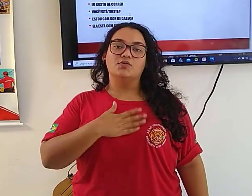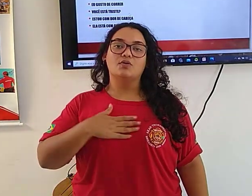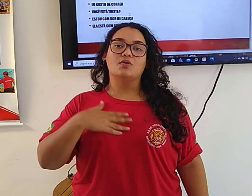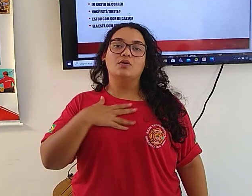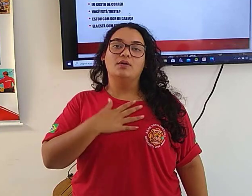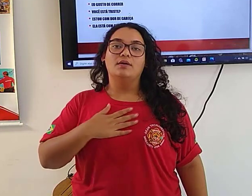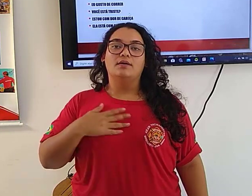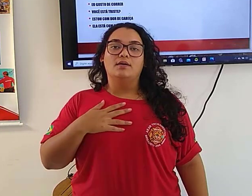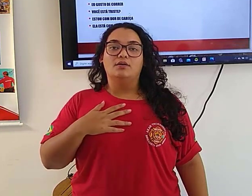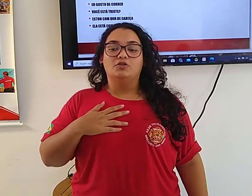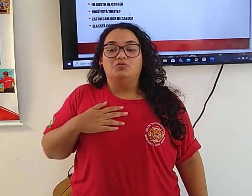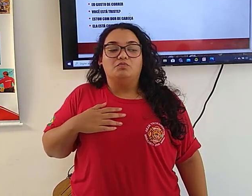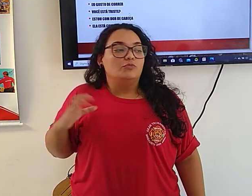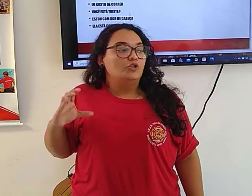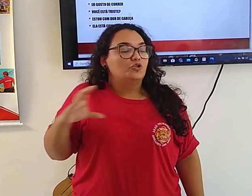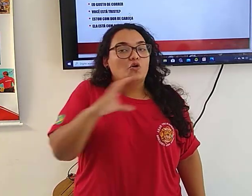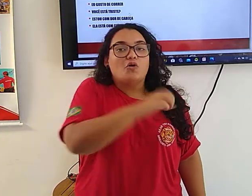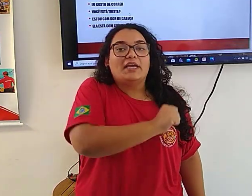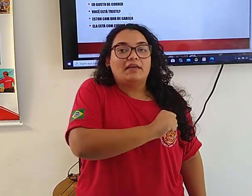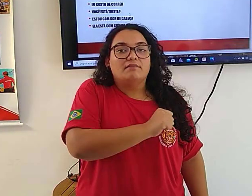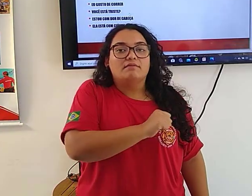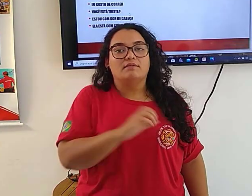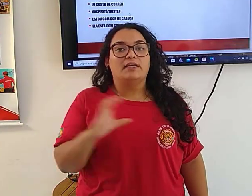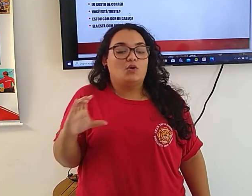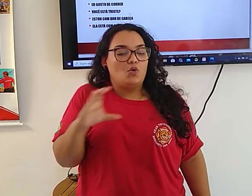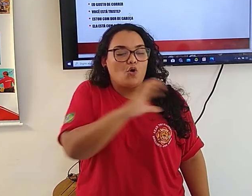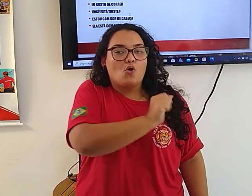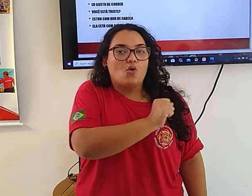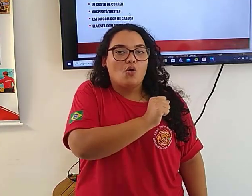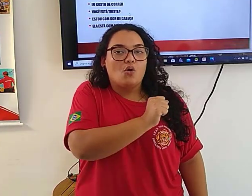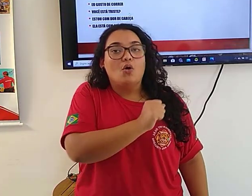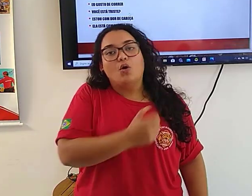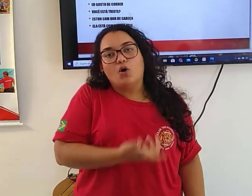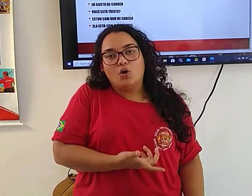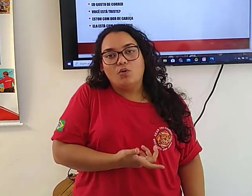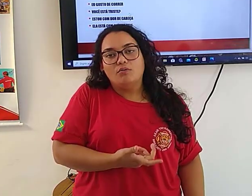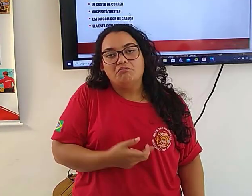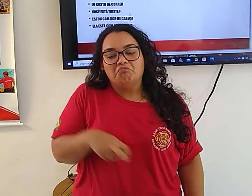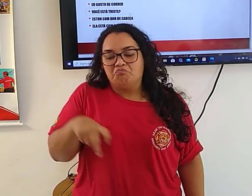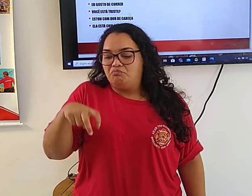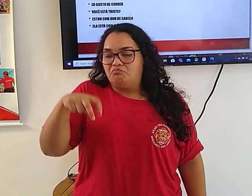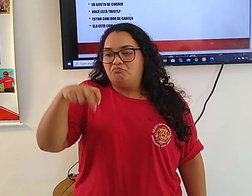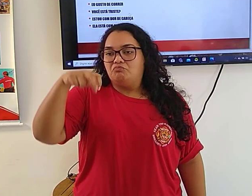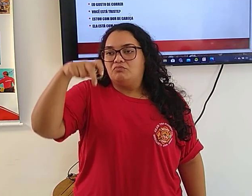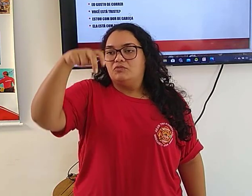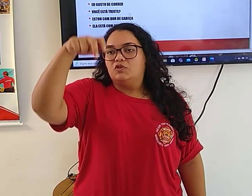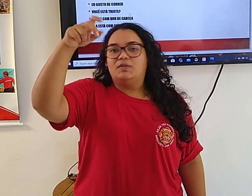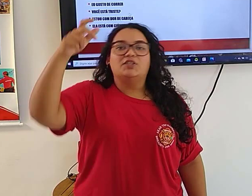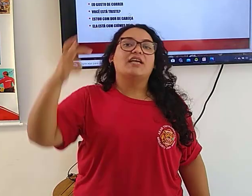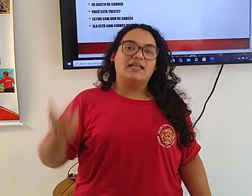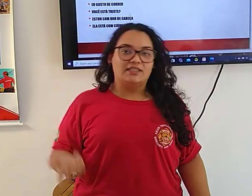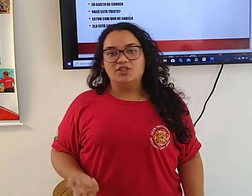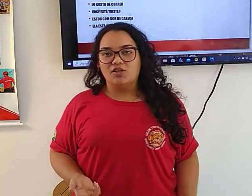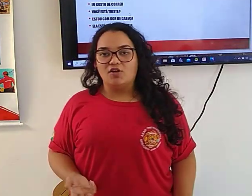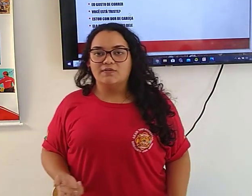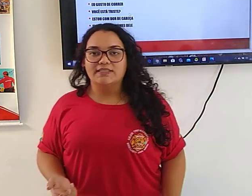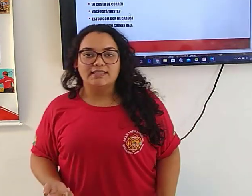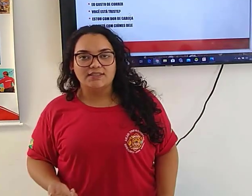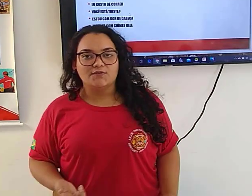gosto de correr, né? Ou subir escada, tem gente que gosta de fazer exercício físico